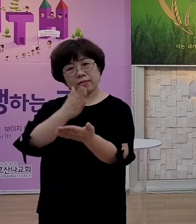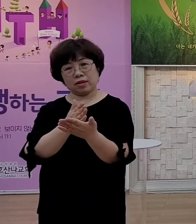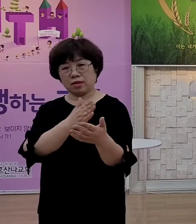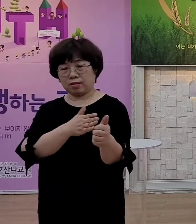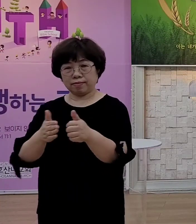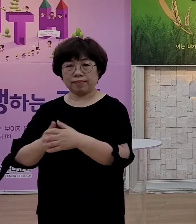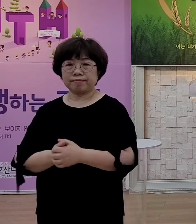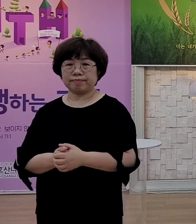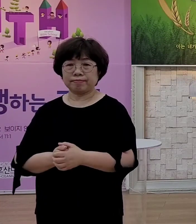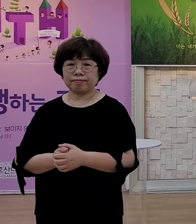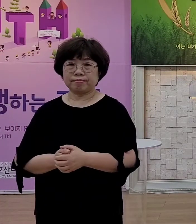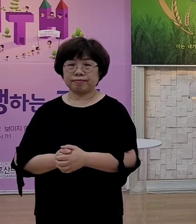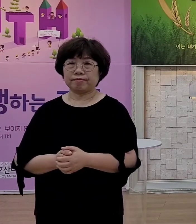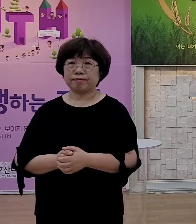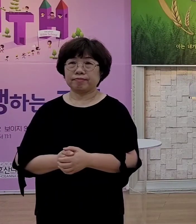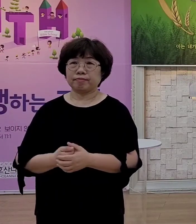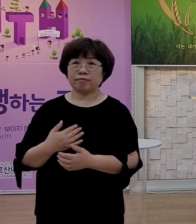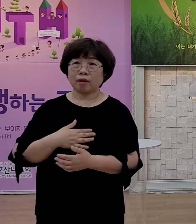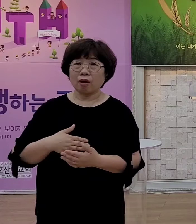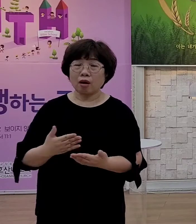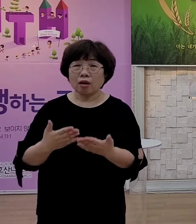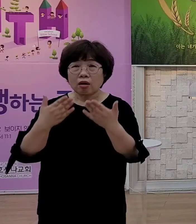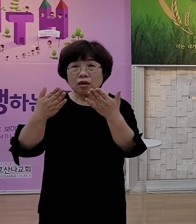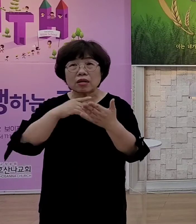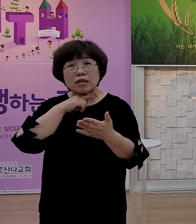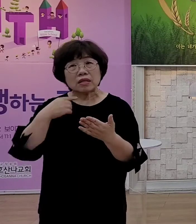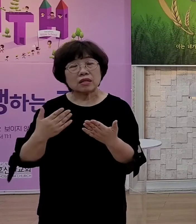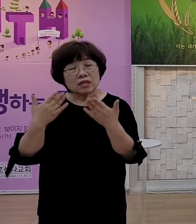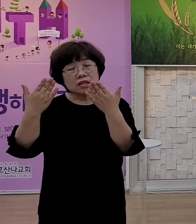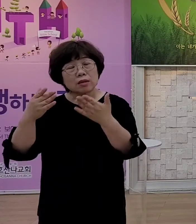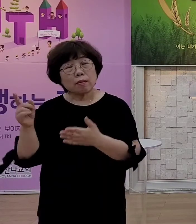바랍니다. 여러분, 헌신이 뭐예요?